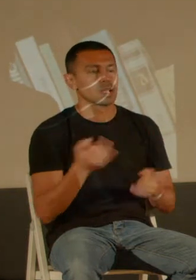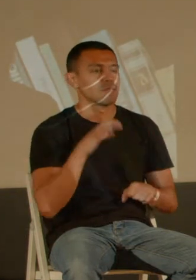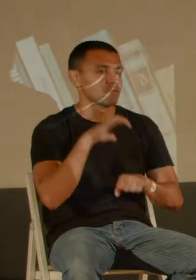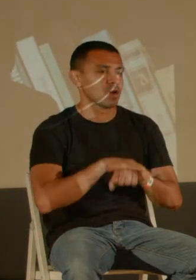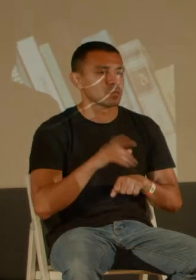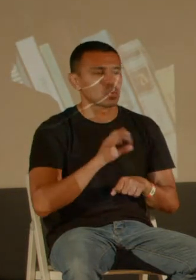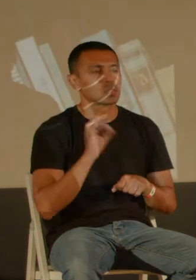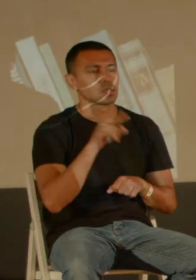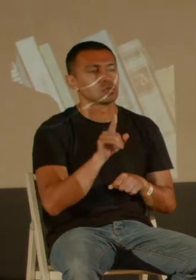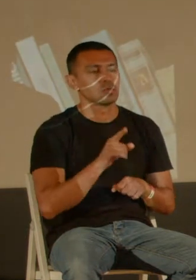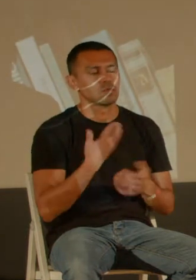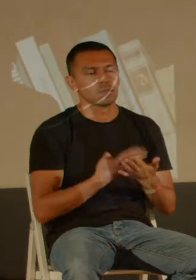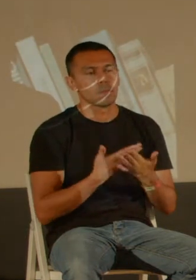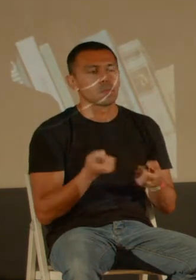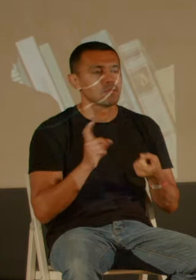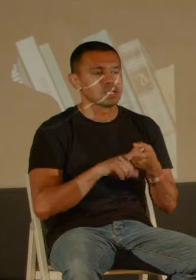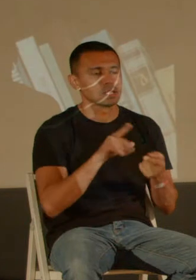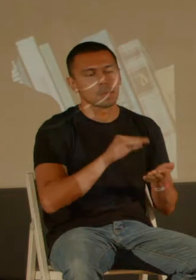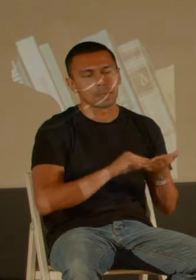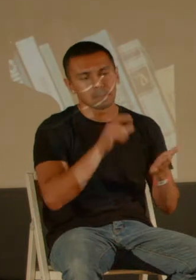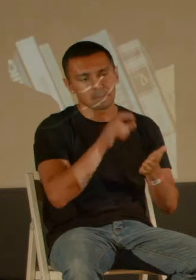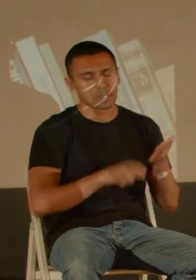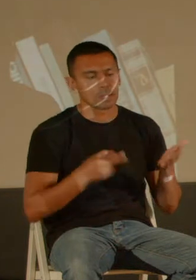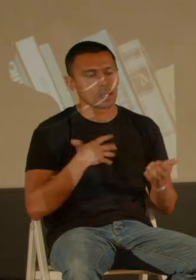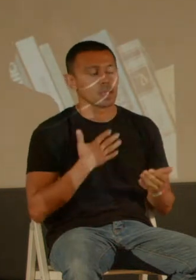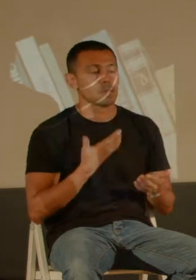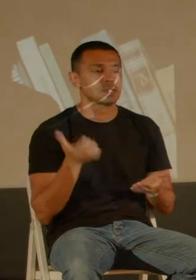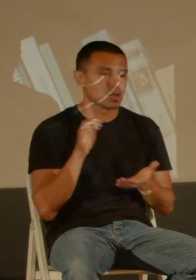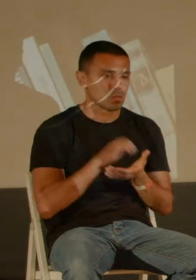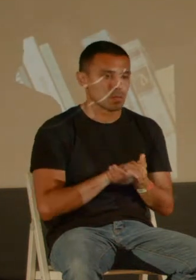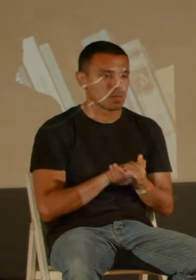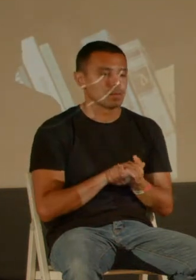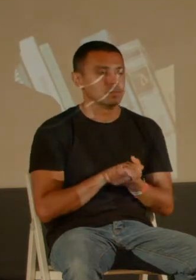факт про те, що от як вона пов'язана з тими письменницями, які нам знайомі.